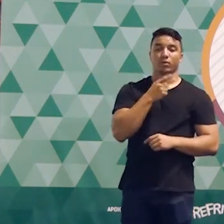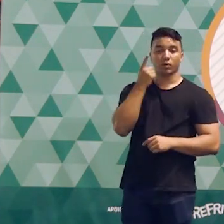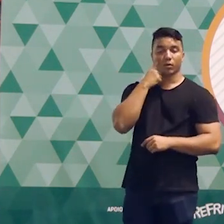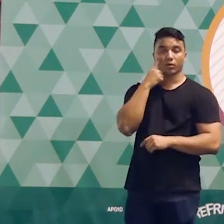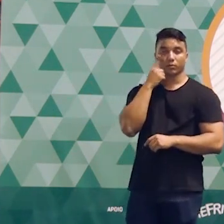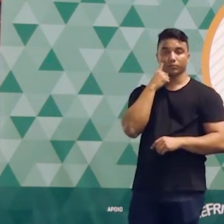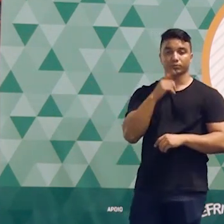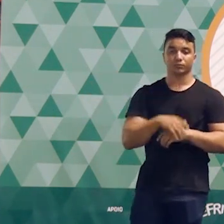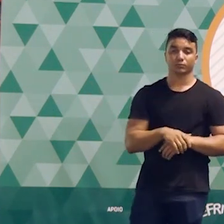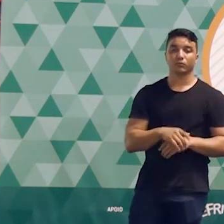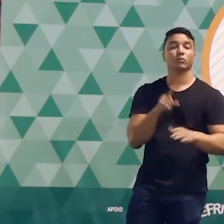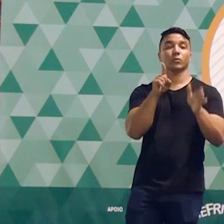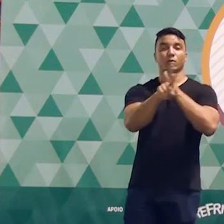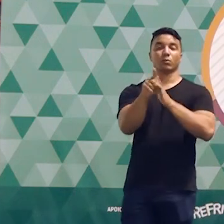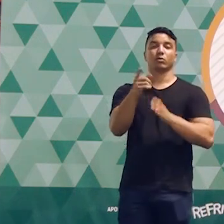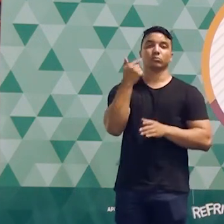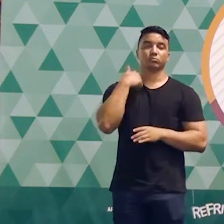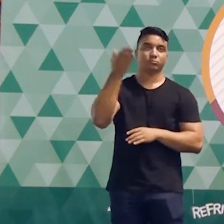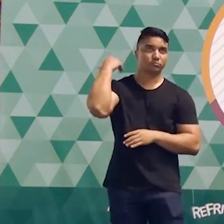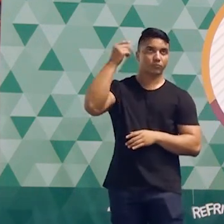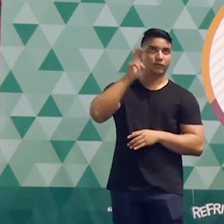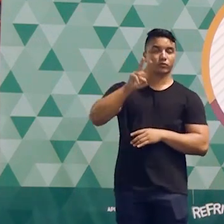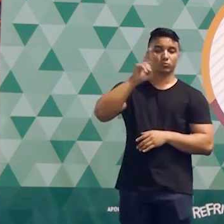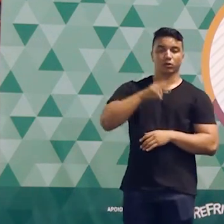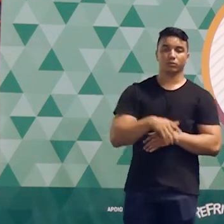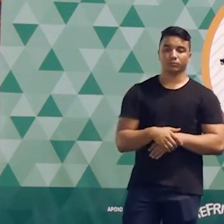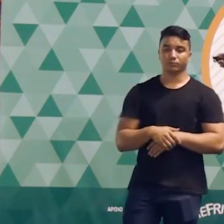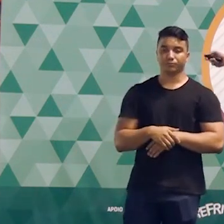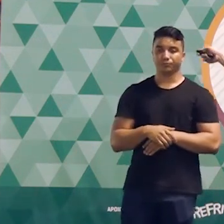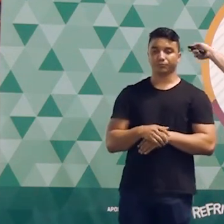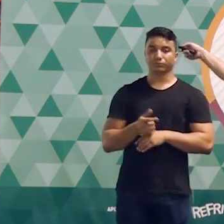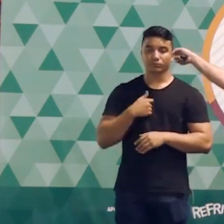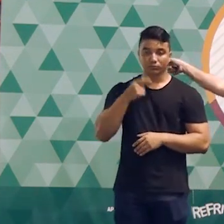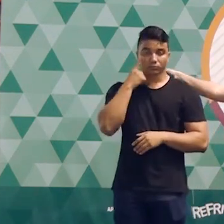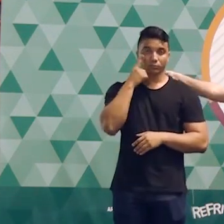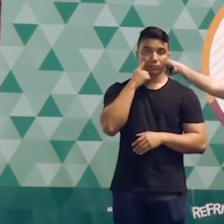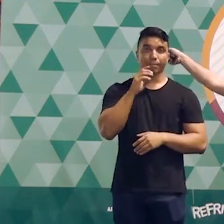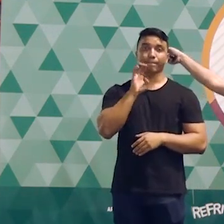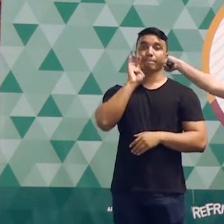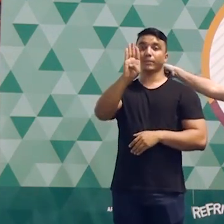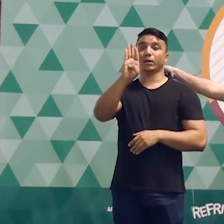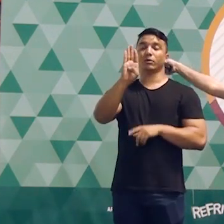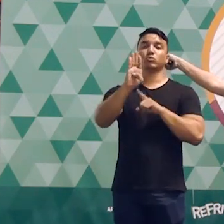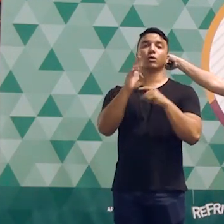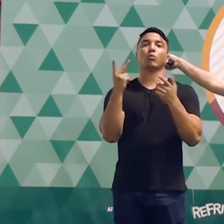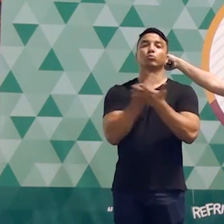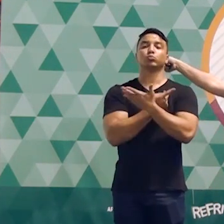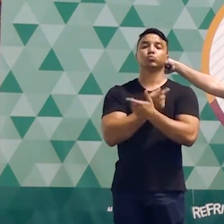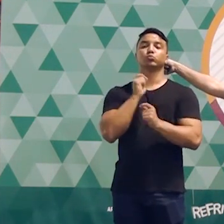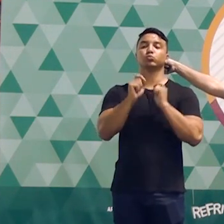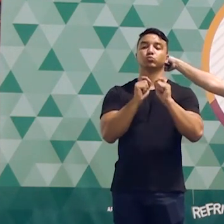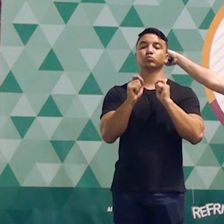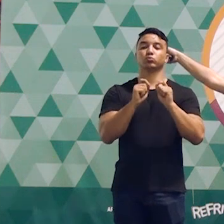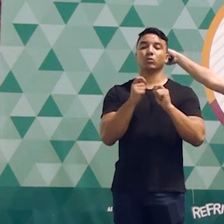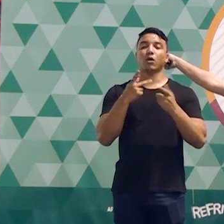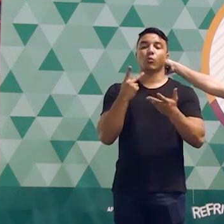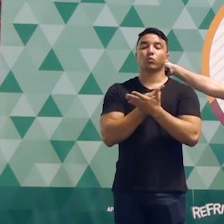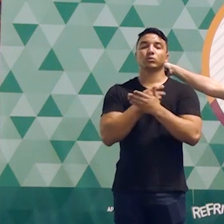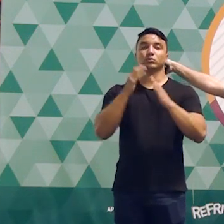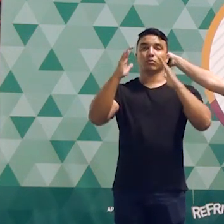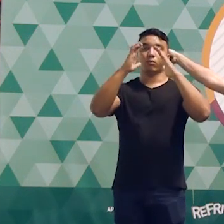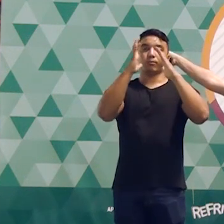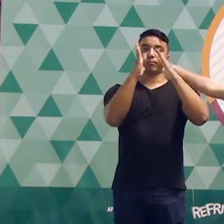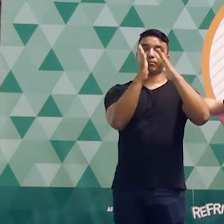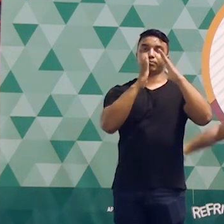pirâmides, ó. Isso aqui foi uma questão de vestibular um tempo atrás. A pirâmide B, o cara perguntou o que podia ter causado esse afundamento